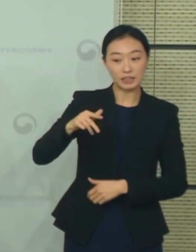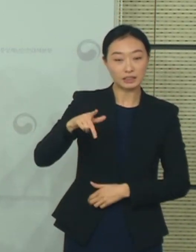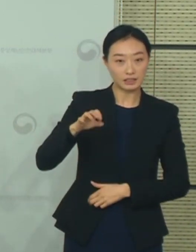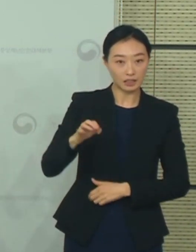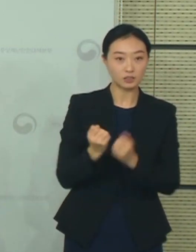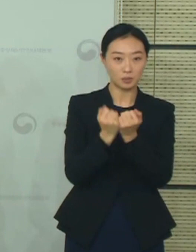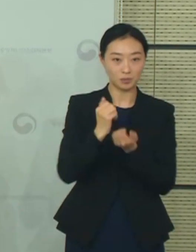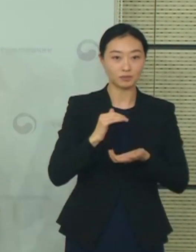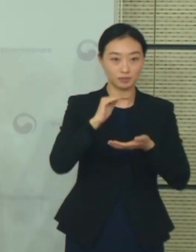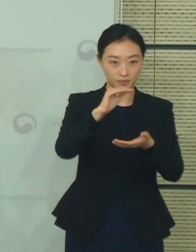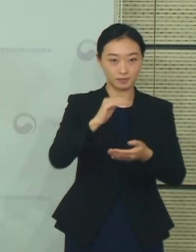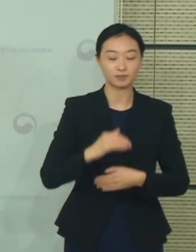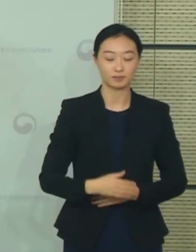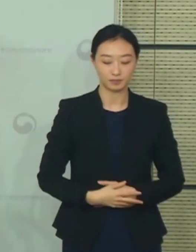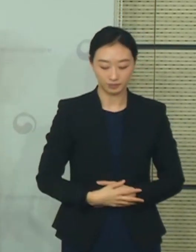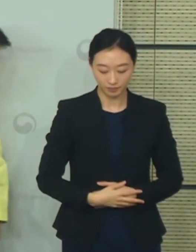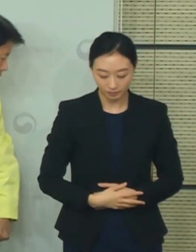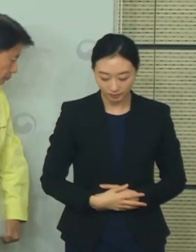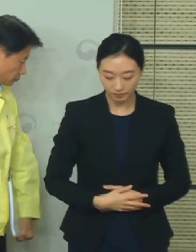주시기 바랍니다.